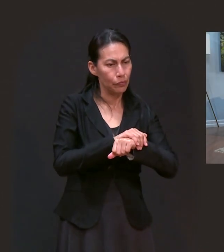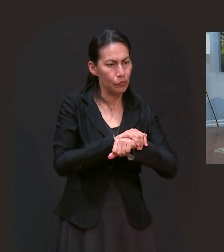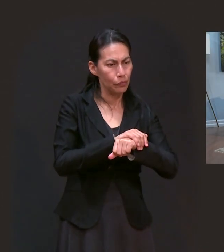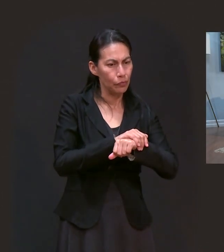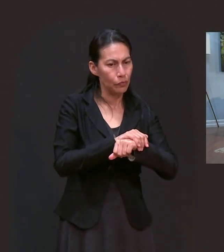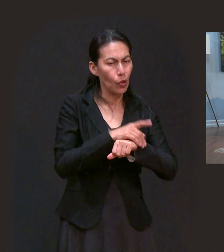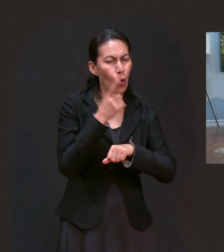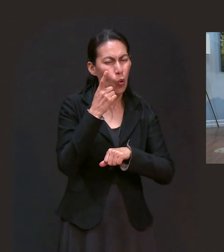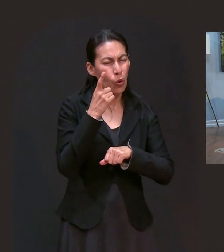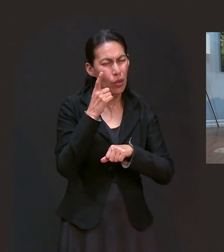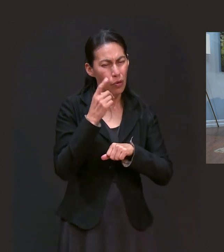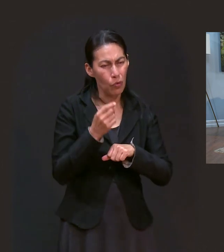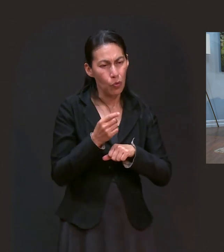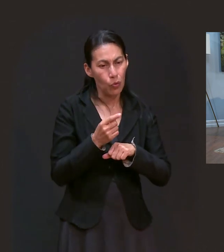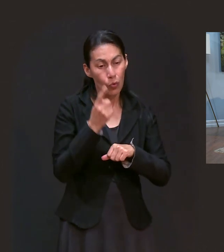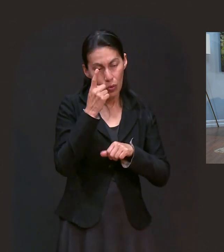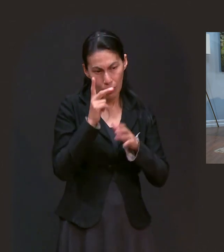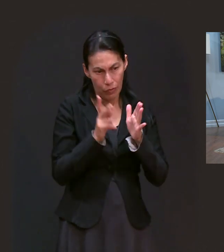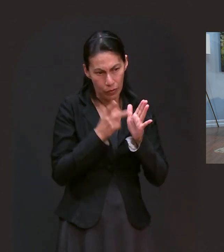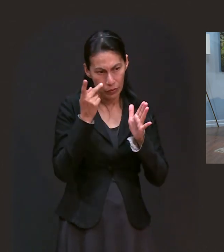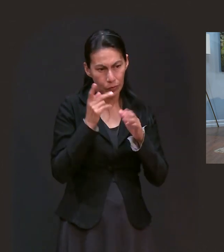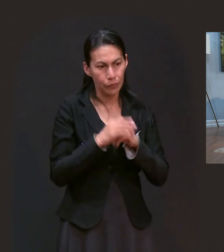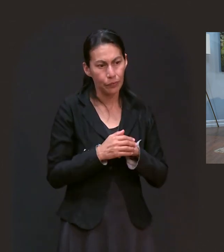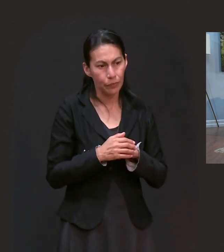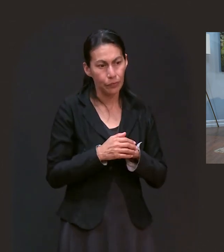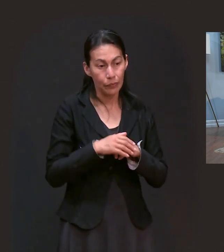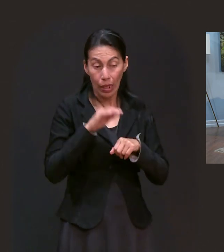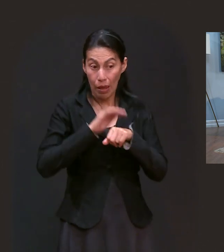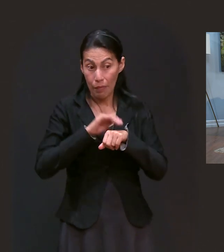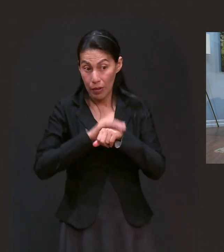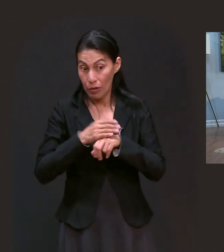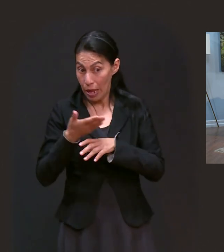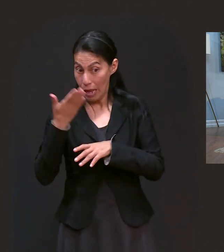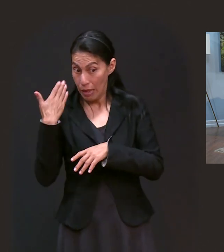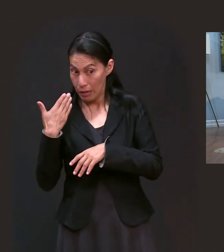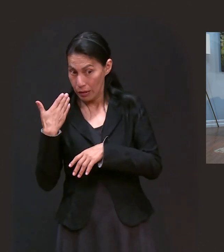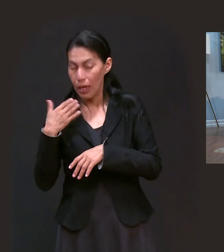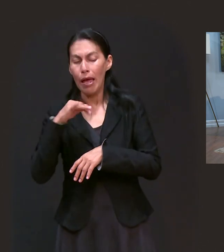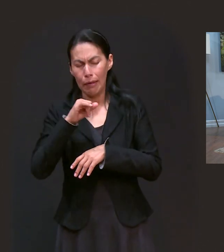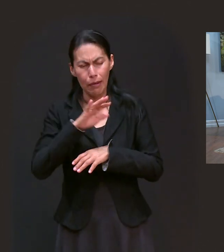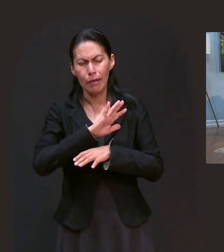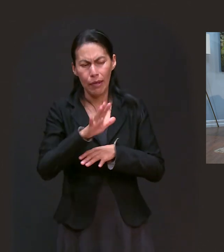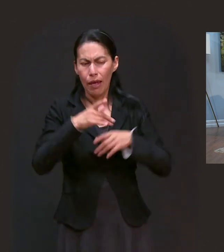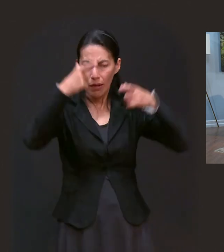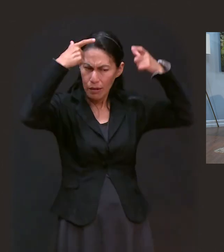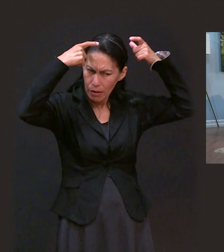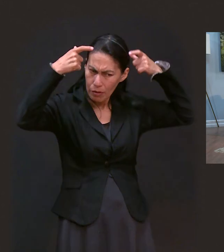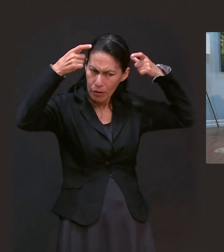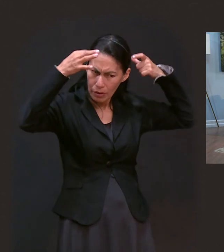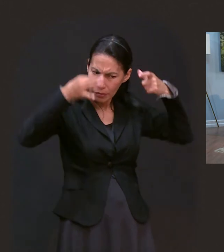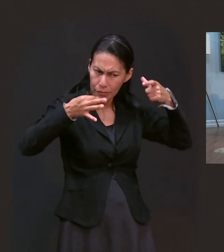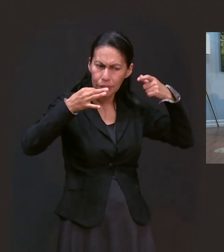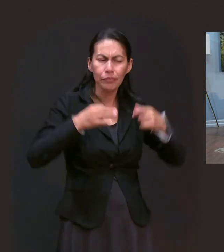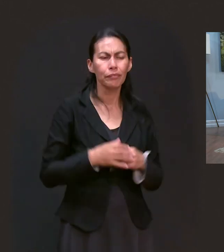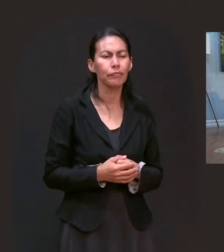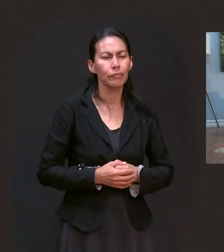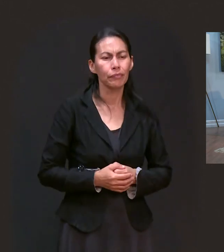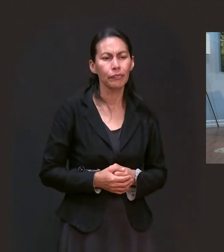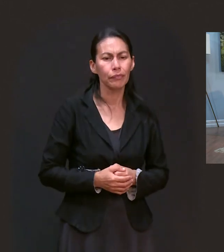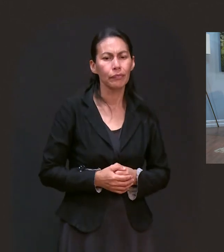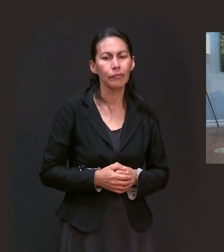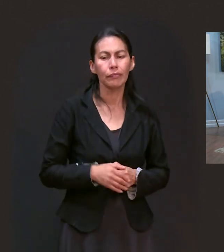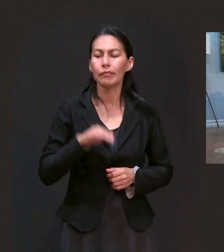recibimos la visita de ellos una vez una vez que ellos ya habían